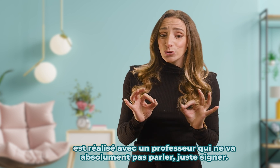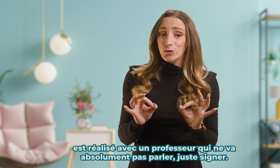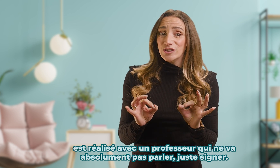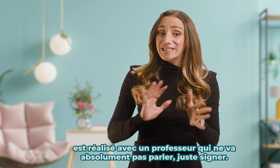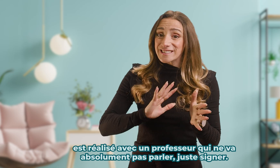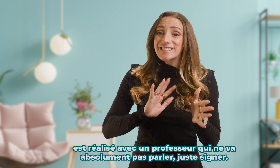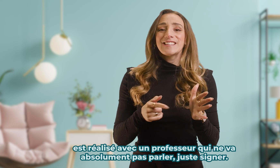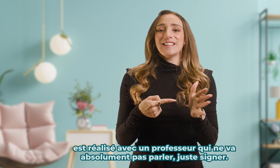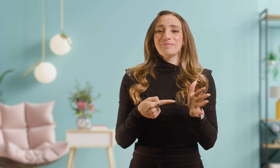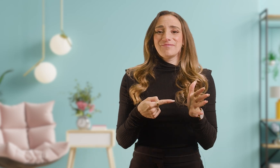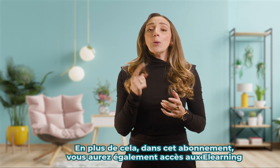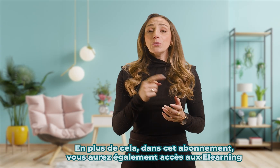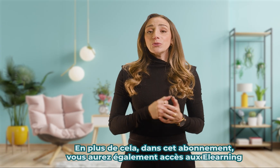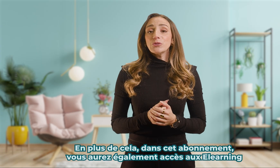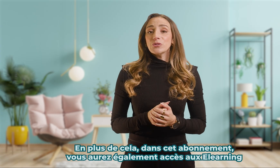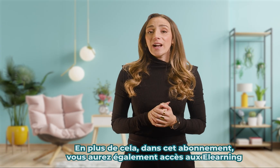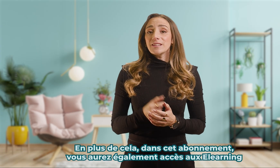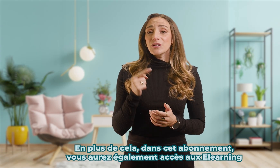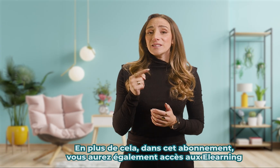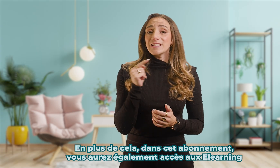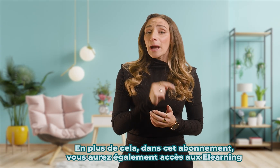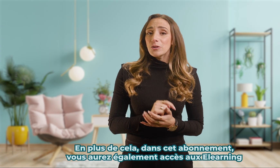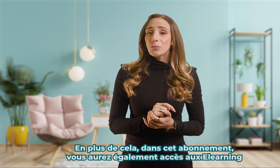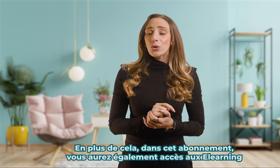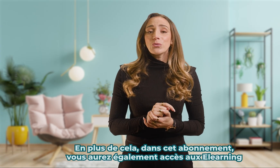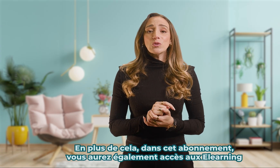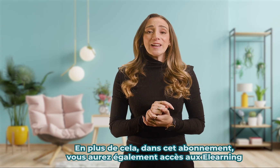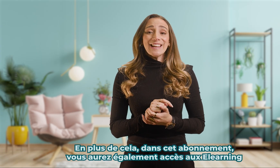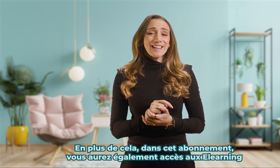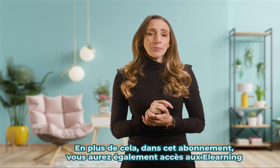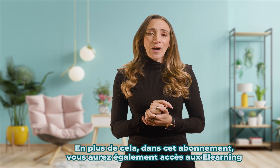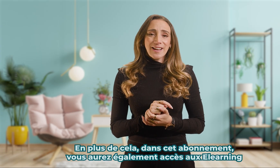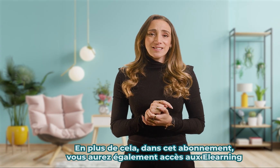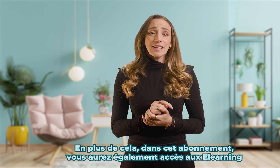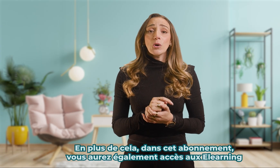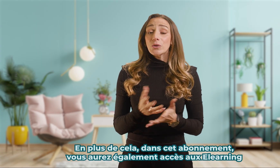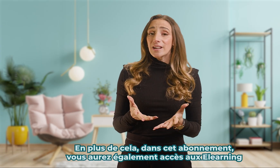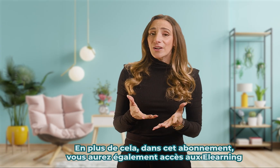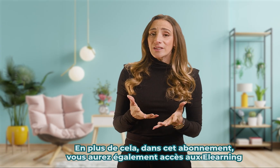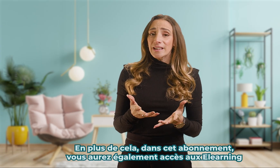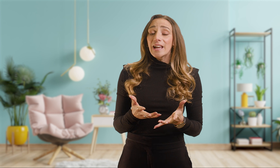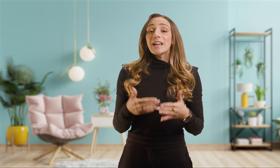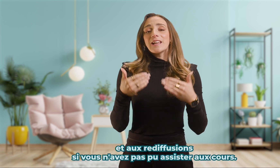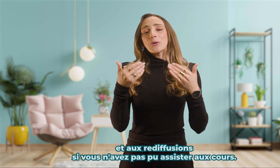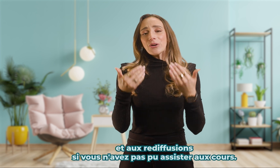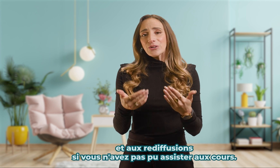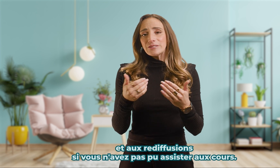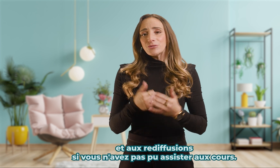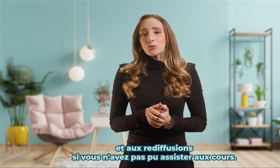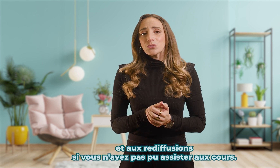juste signer. En plus de cela, dans cet abonnement, vous aurez également accès au e-learning et aux rediffusions si